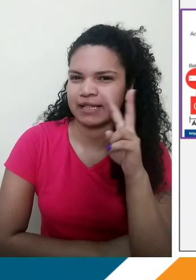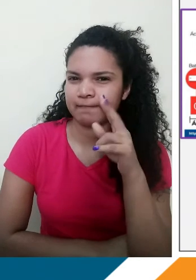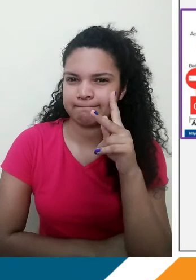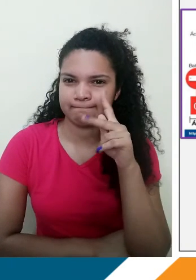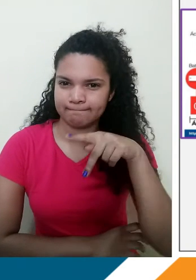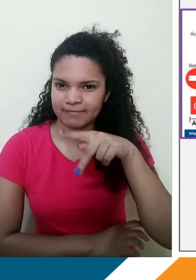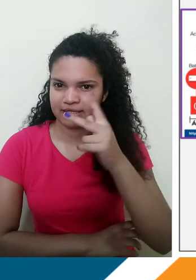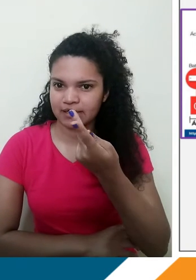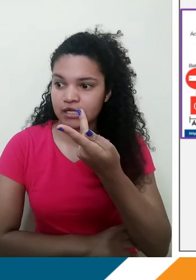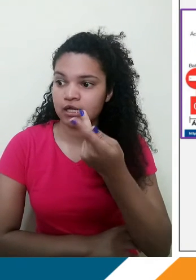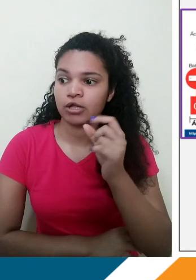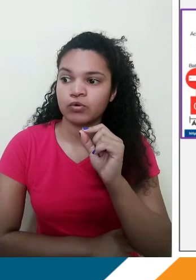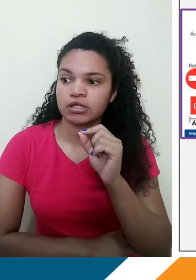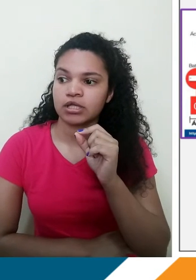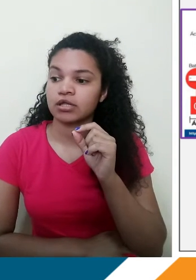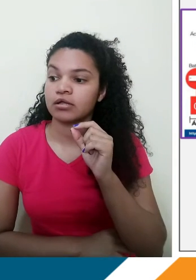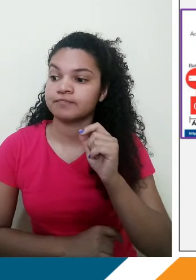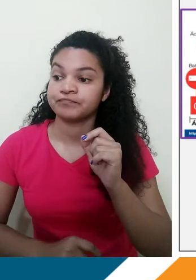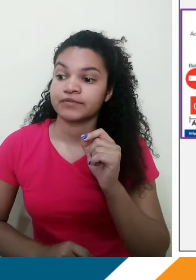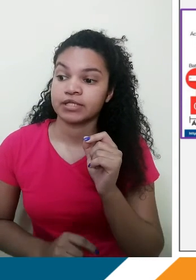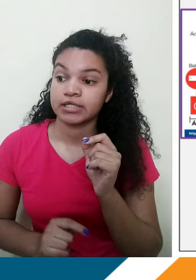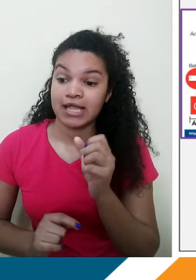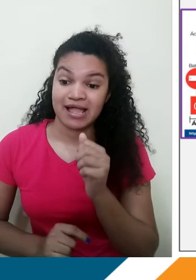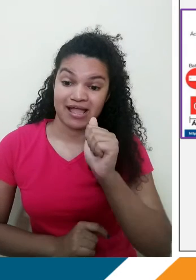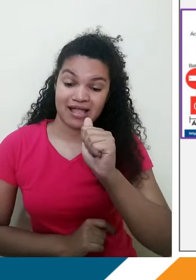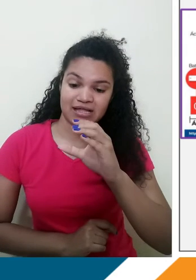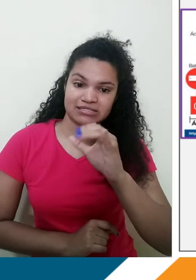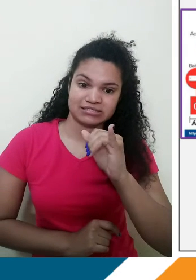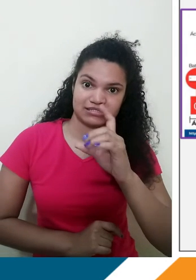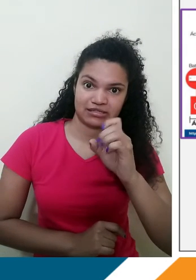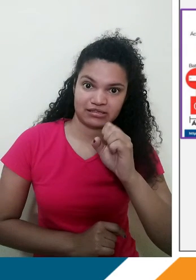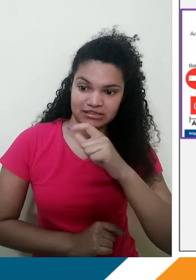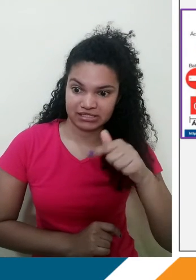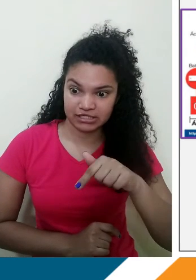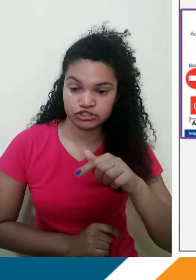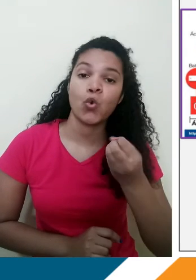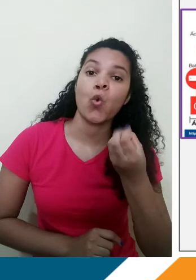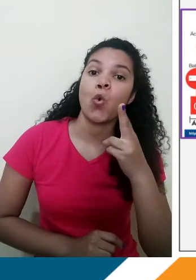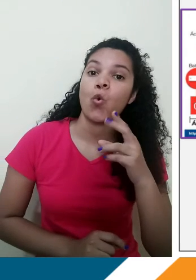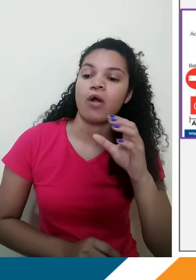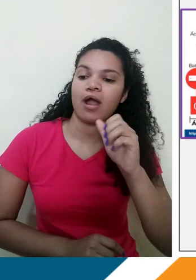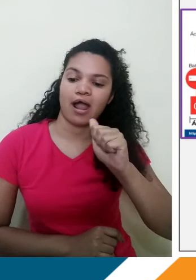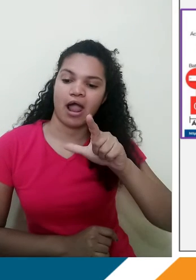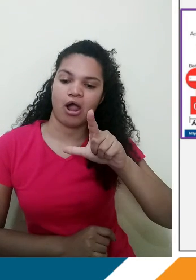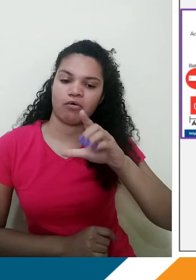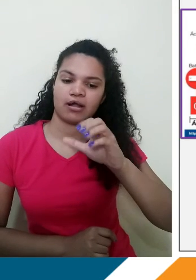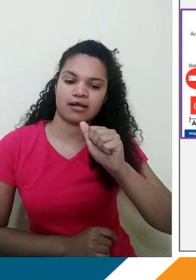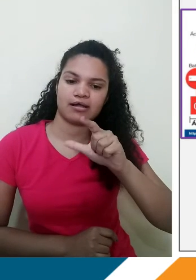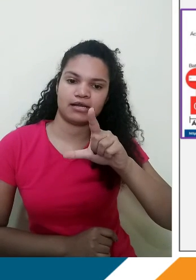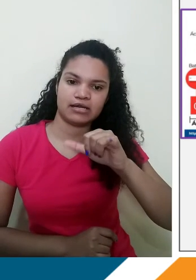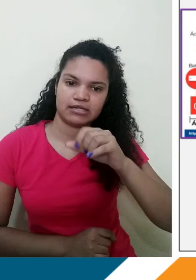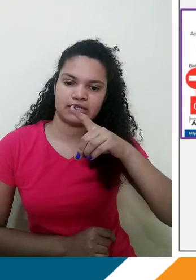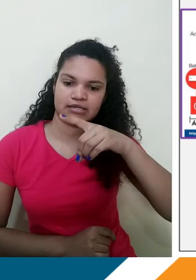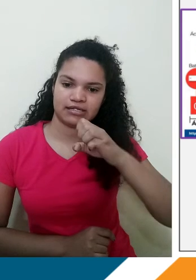medir acidez ou alcalinidade do meio. Então, para meios com maior acúmulo de prótons, de íons